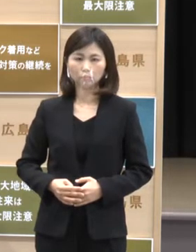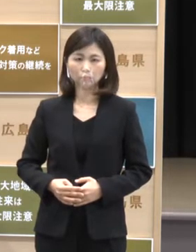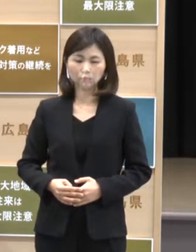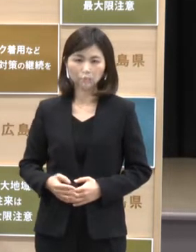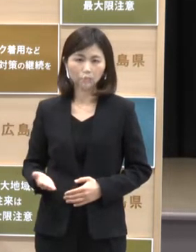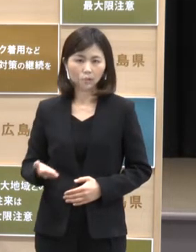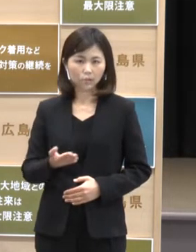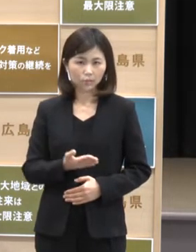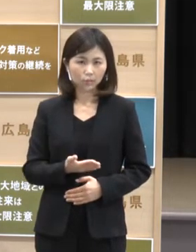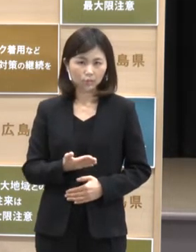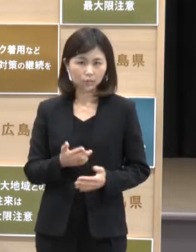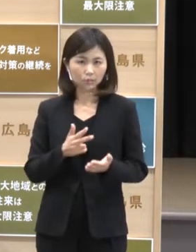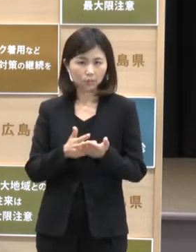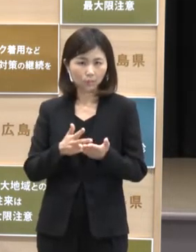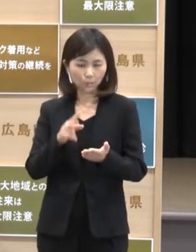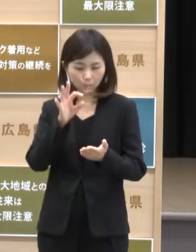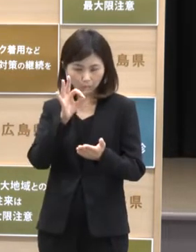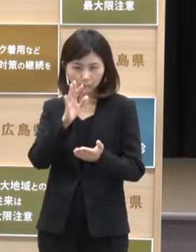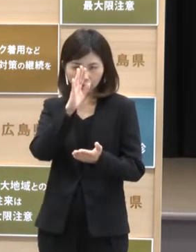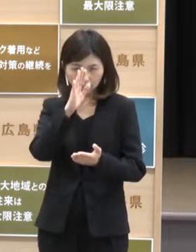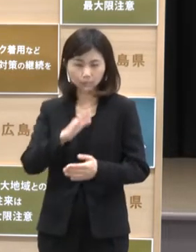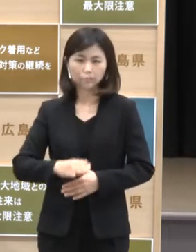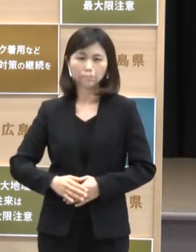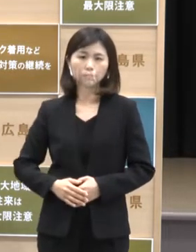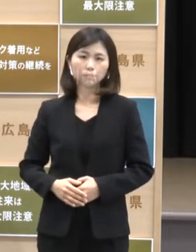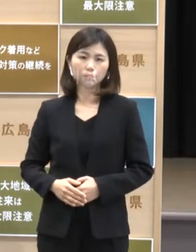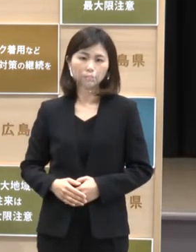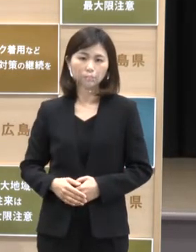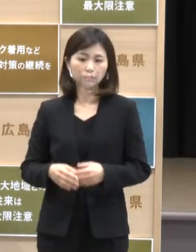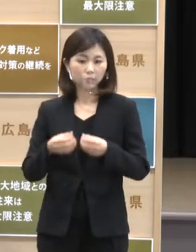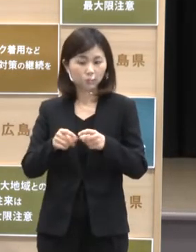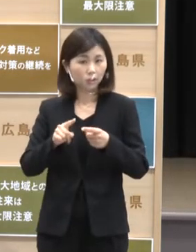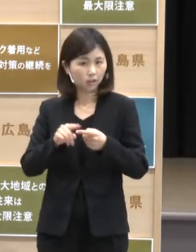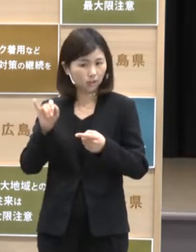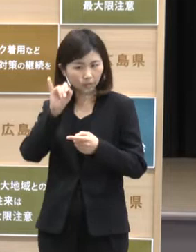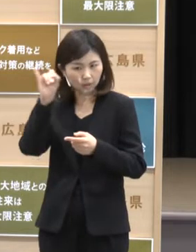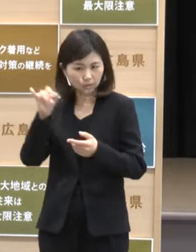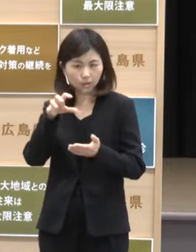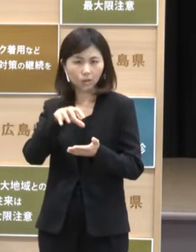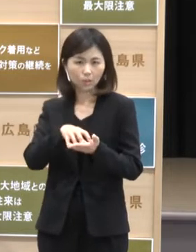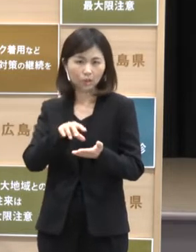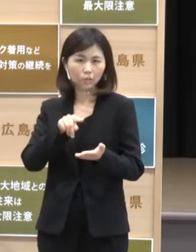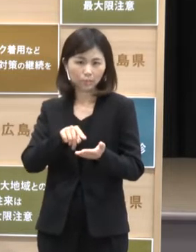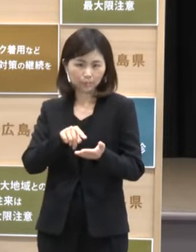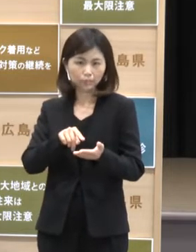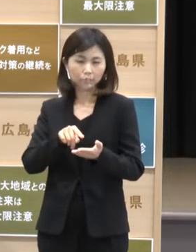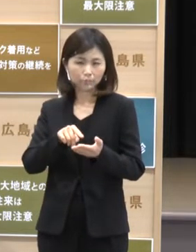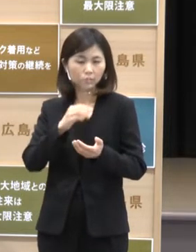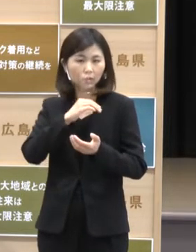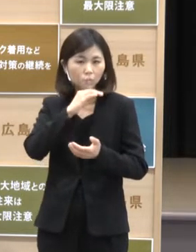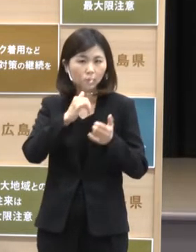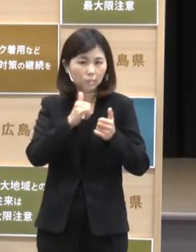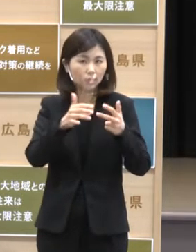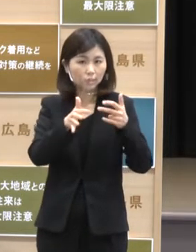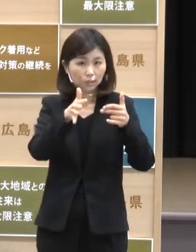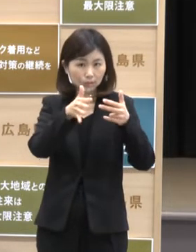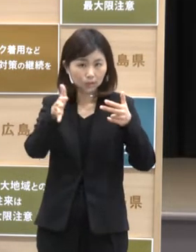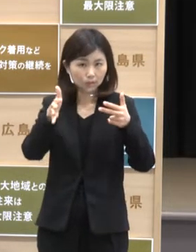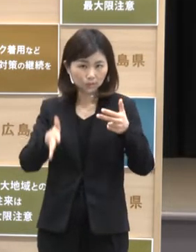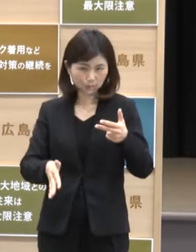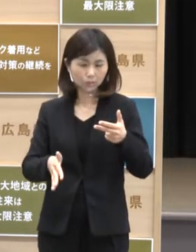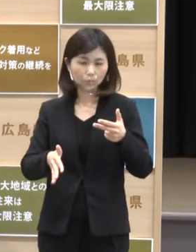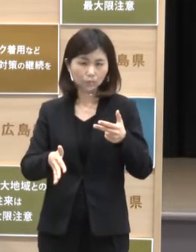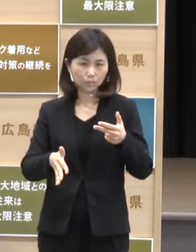で次ご覧いただきますと、具体的なイメージがありますが、現在、高齢者施設などで陽性者が確